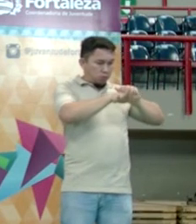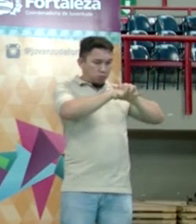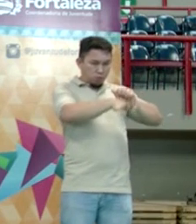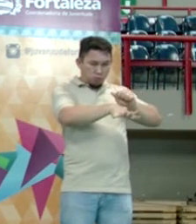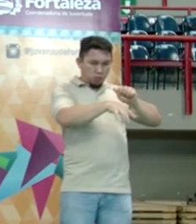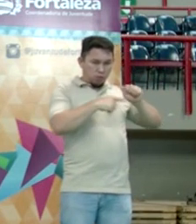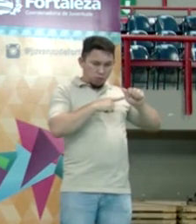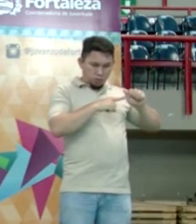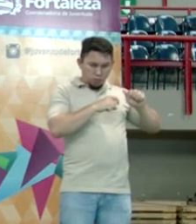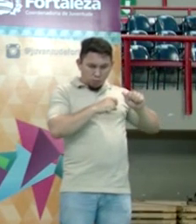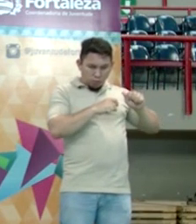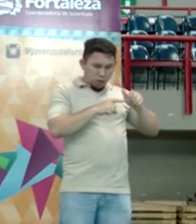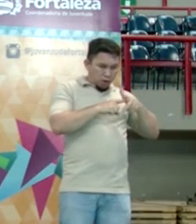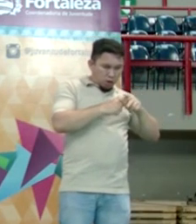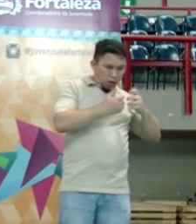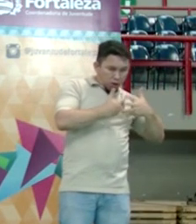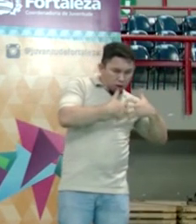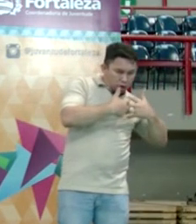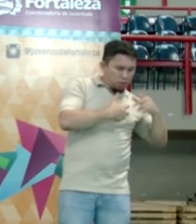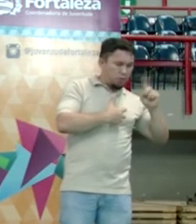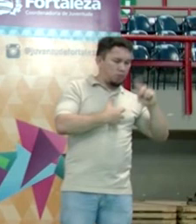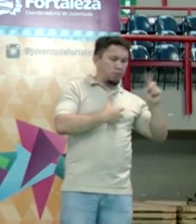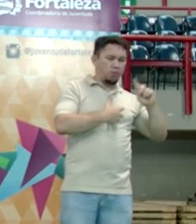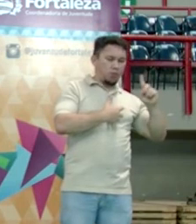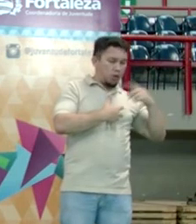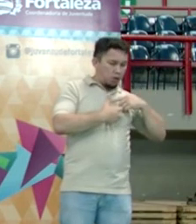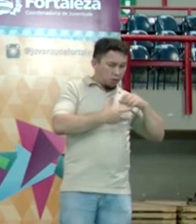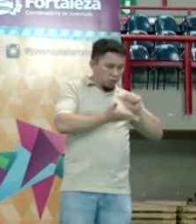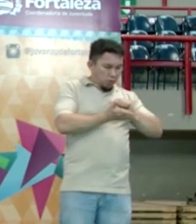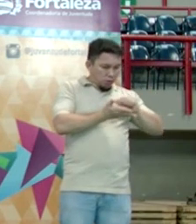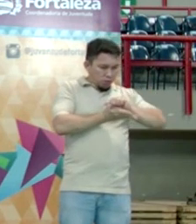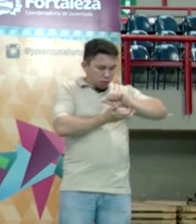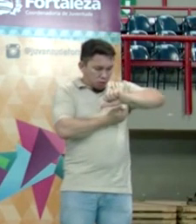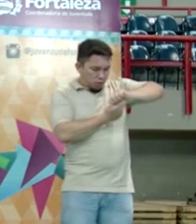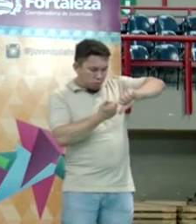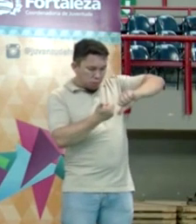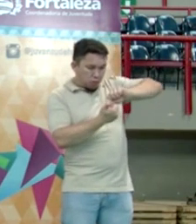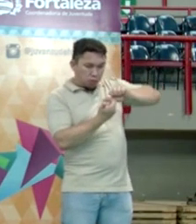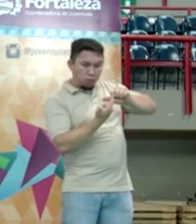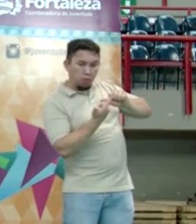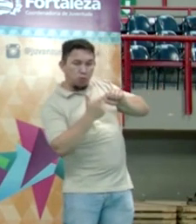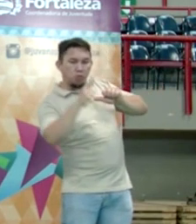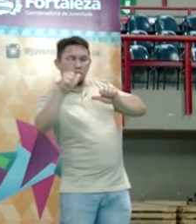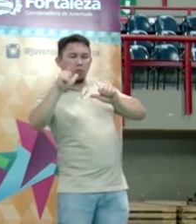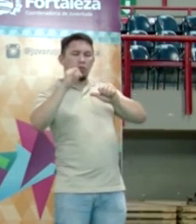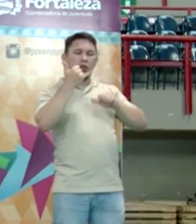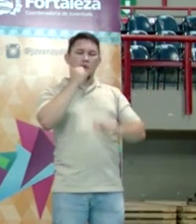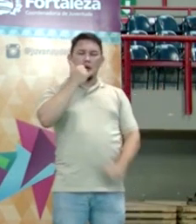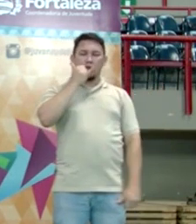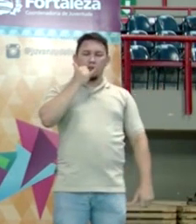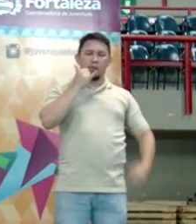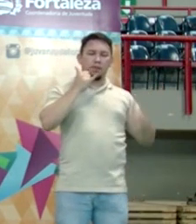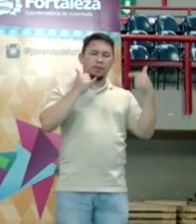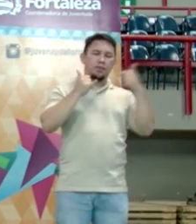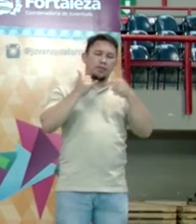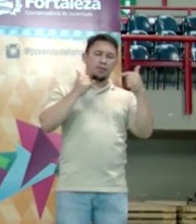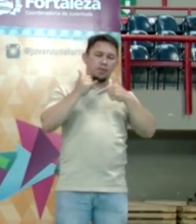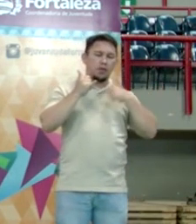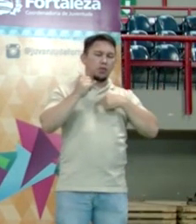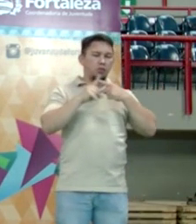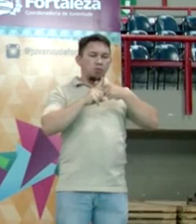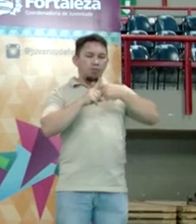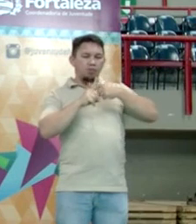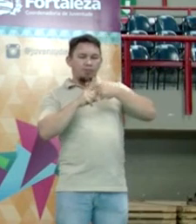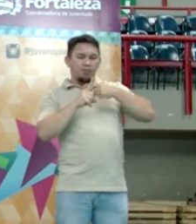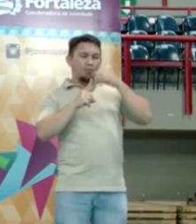destruir a energia mecânica? Não. Ele dissipa para transformar em outro tipo de energia. No caso, energia